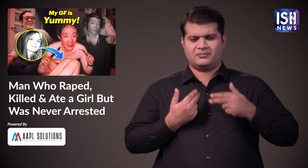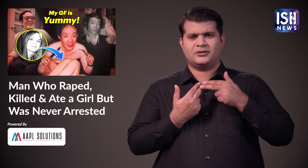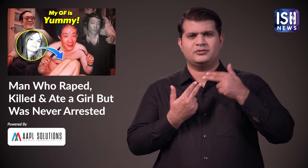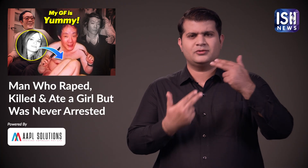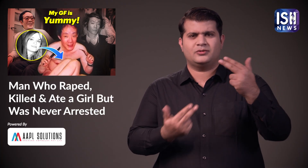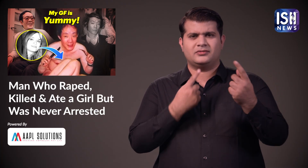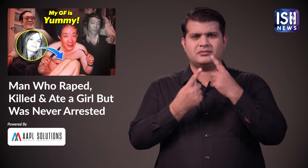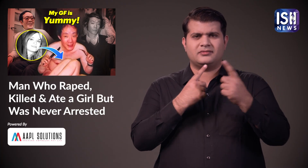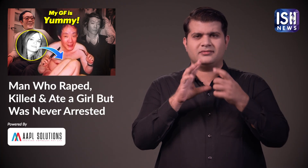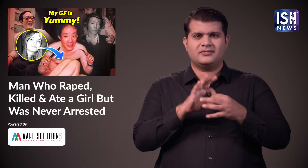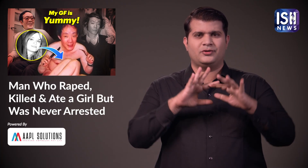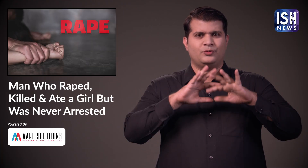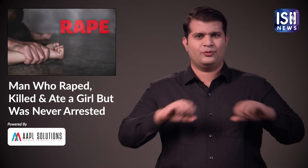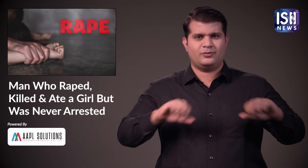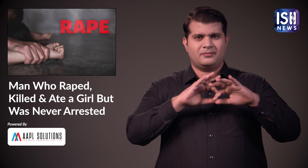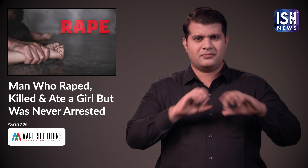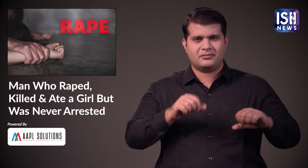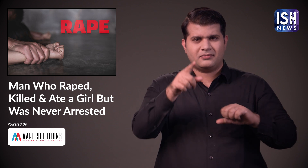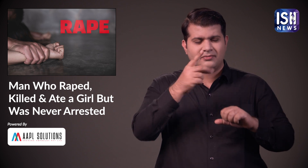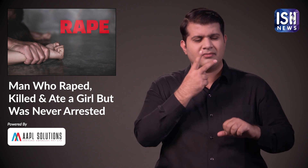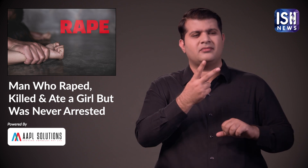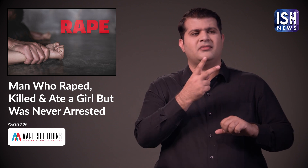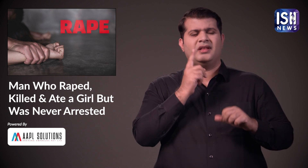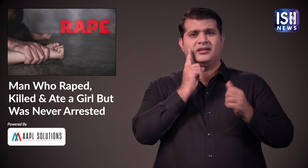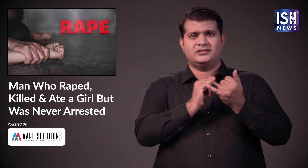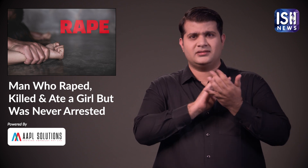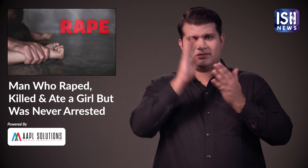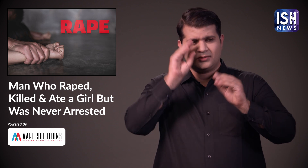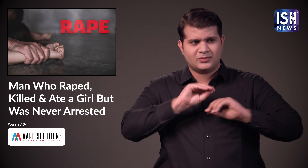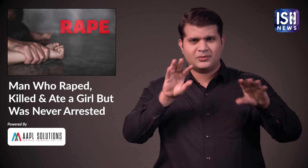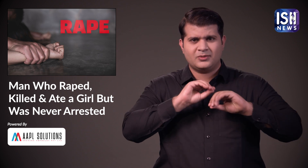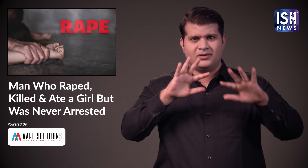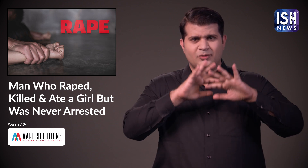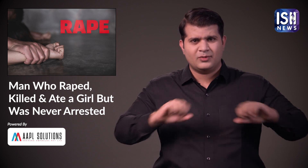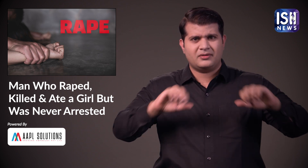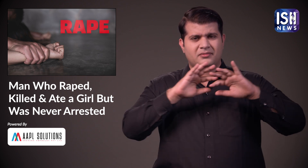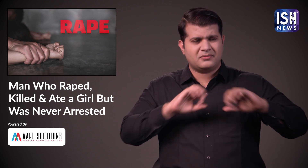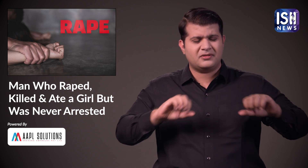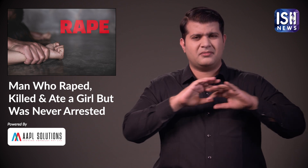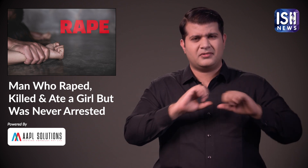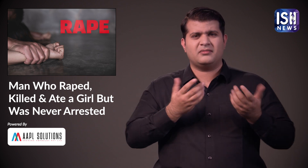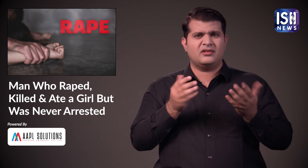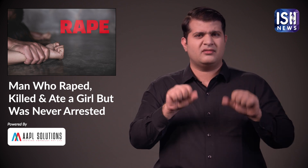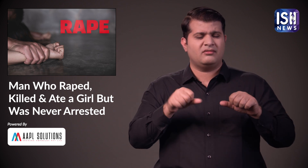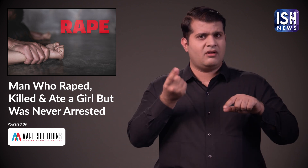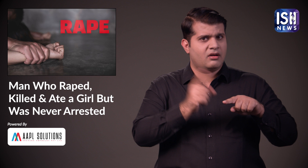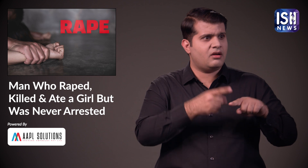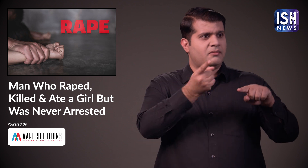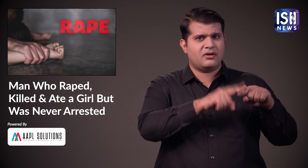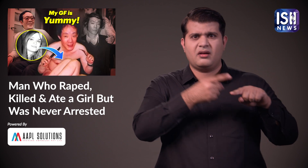मैं एक रेप केस की बात करने जा रहा हूँ। आप सोच रहे होंगे कि आईएसएच न्यूज़ रेप केस के मामलों में बात करता रहता है। हाँ, ये एक